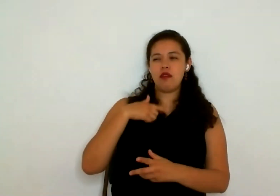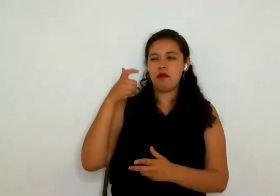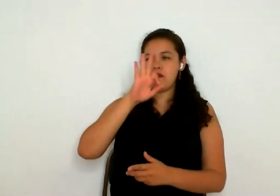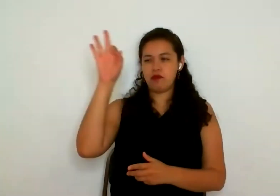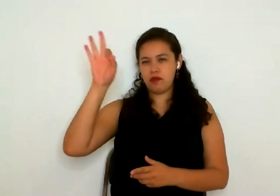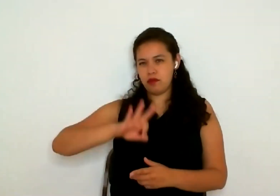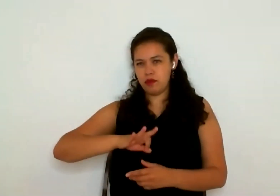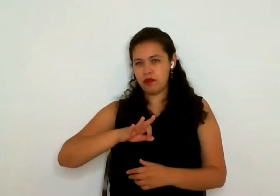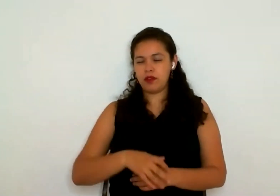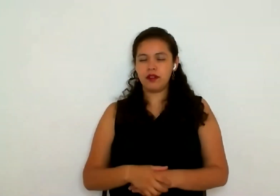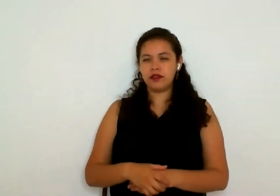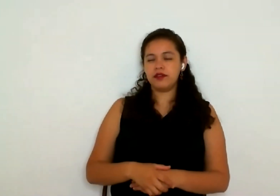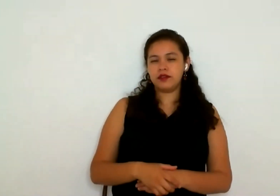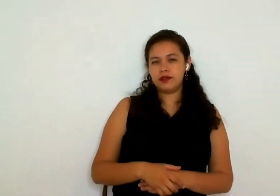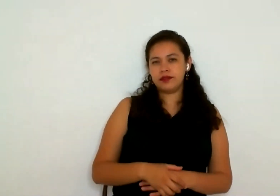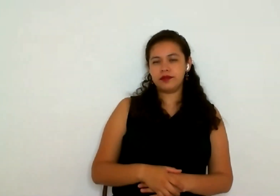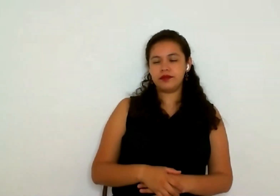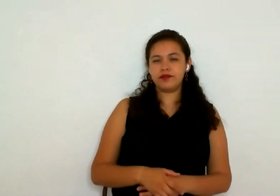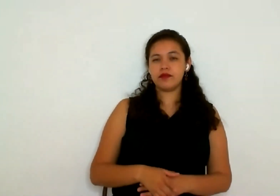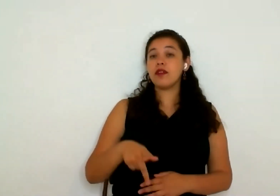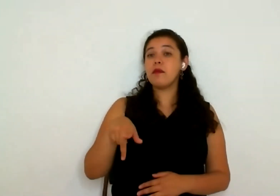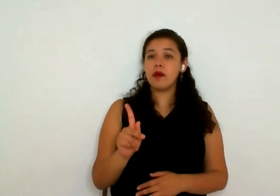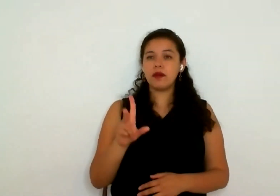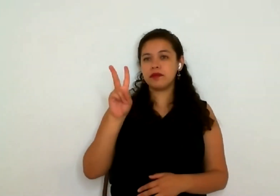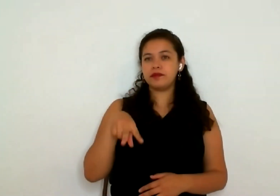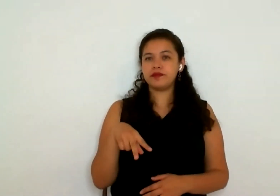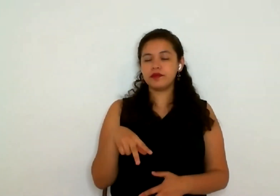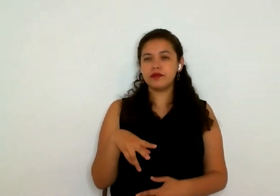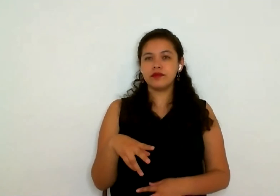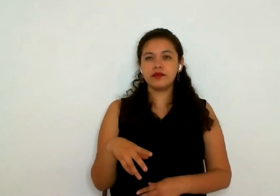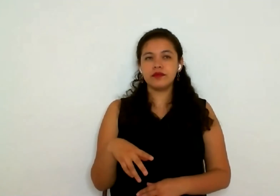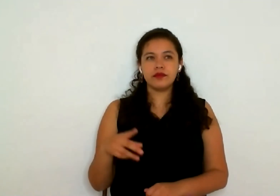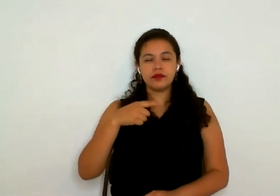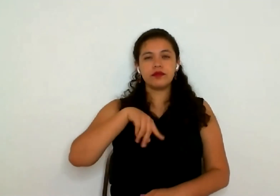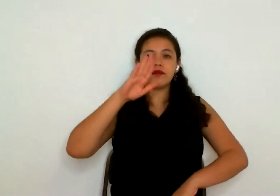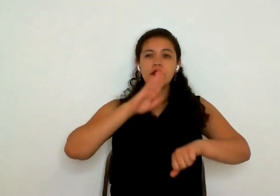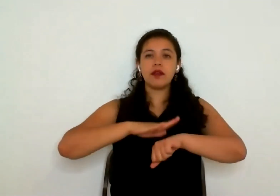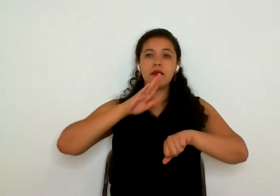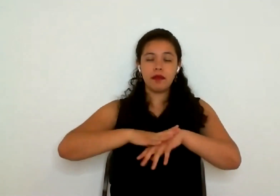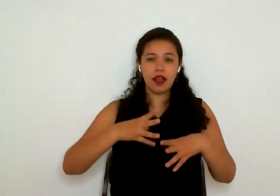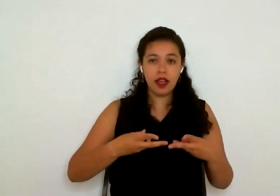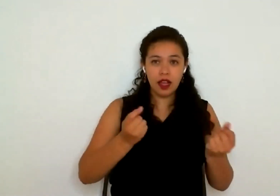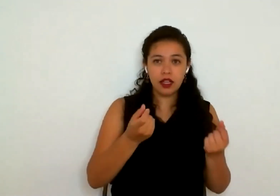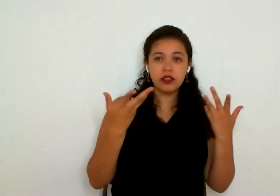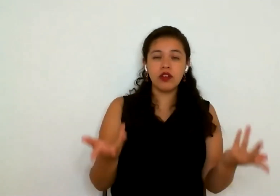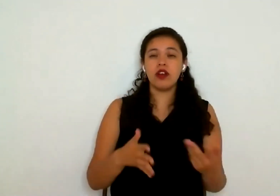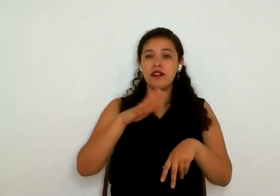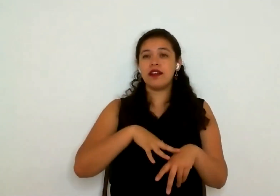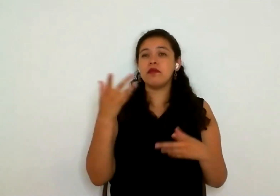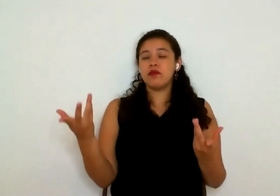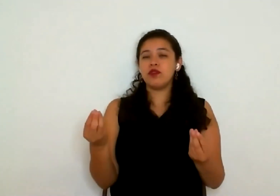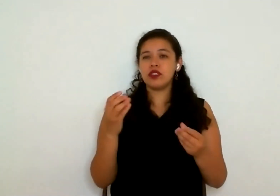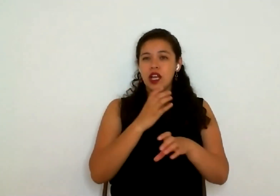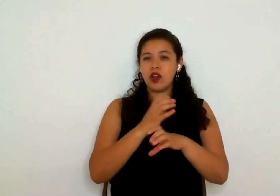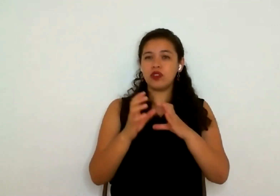una clasificación menor pero en realidad bueno pues si ellas tienen mayores egresos o están muy bien tratadas o